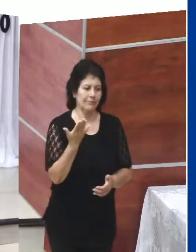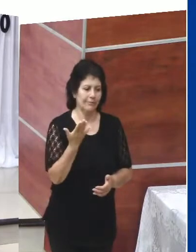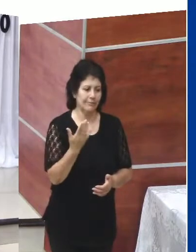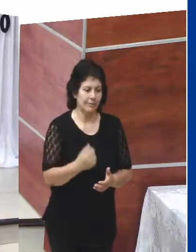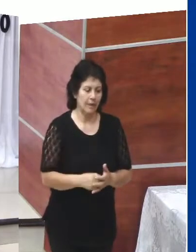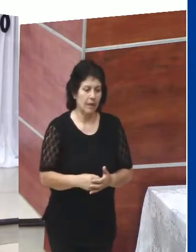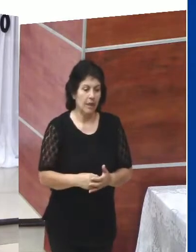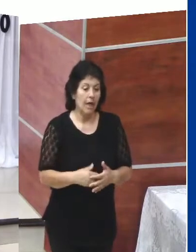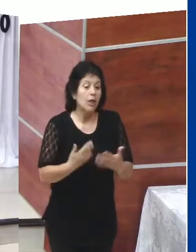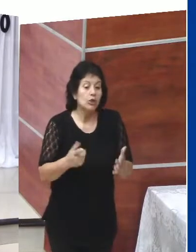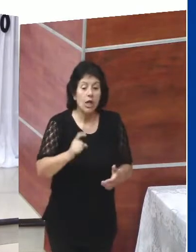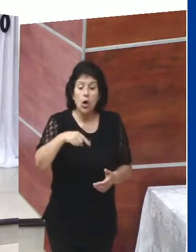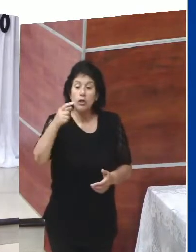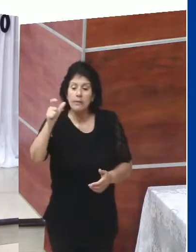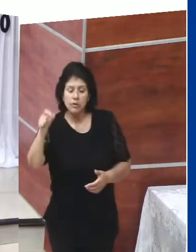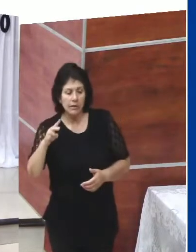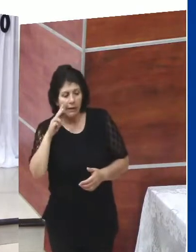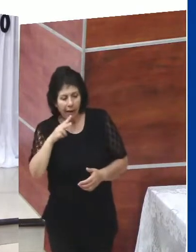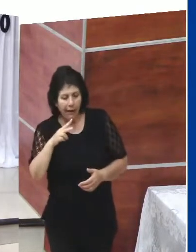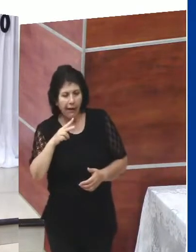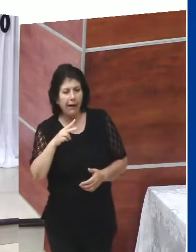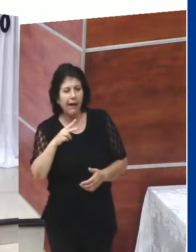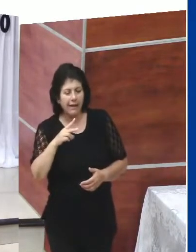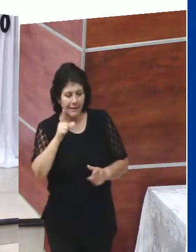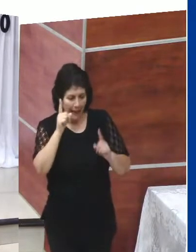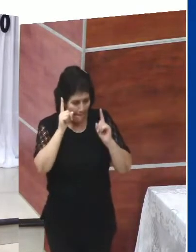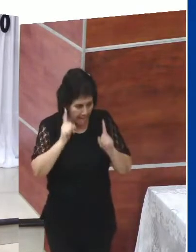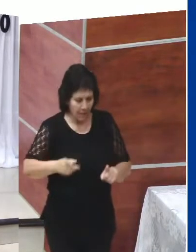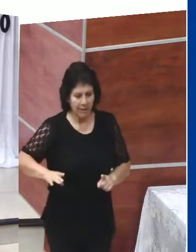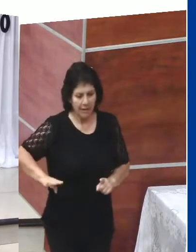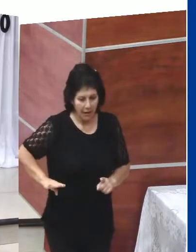otros a leer la palabra de Dios.